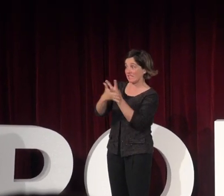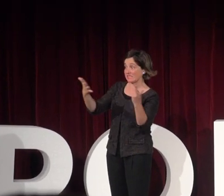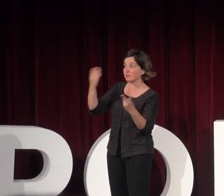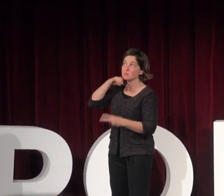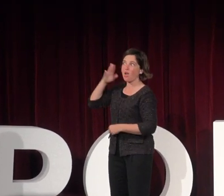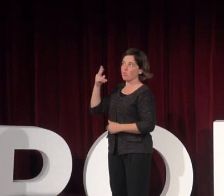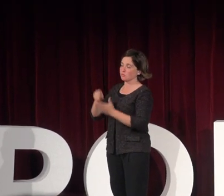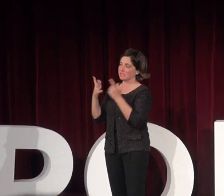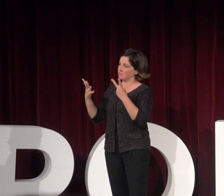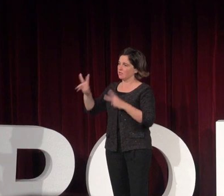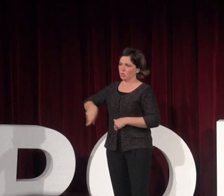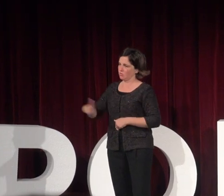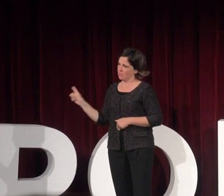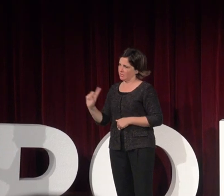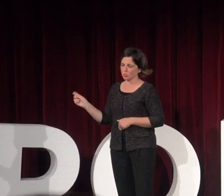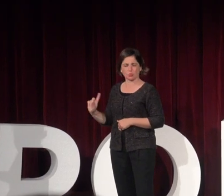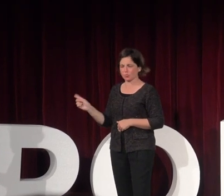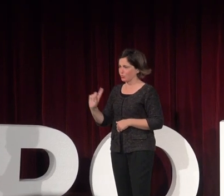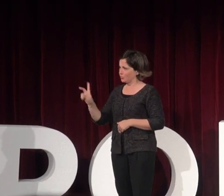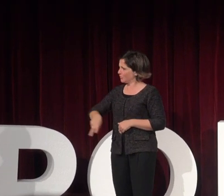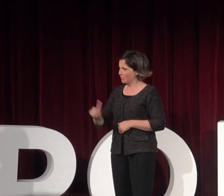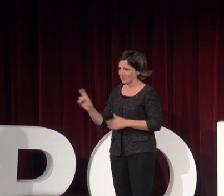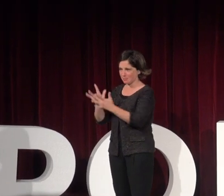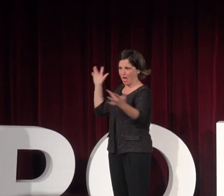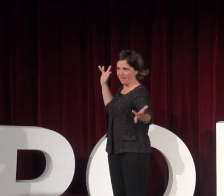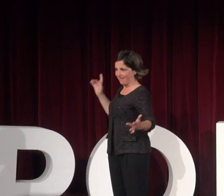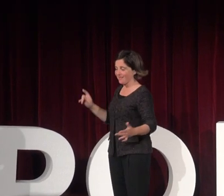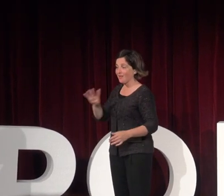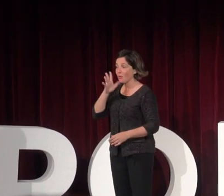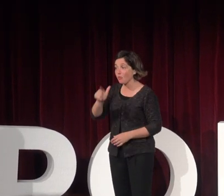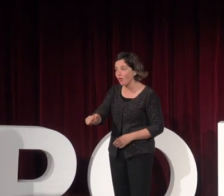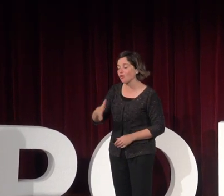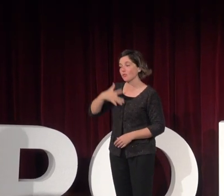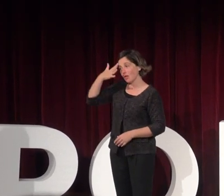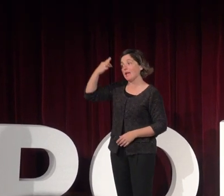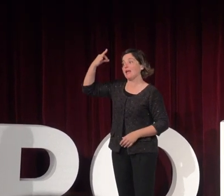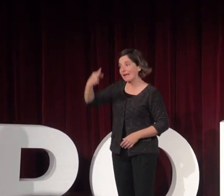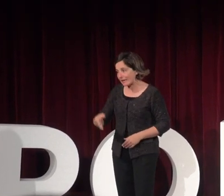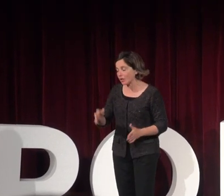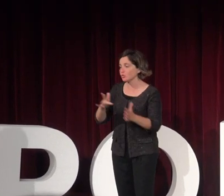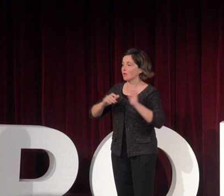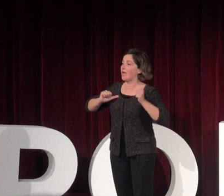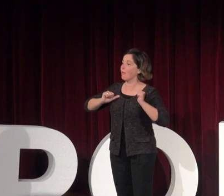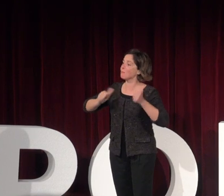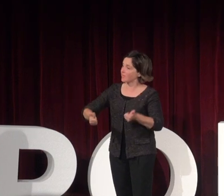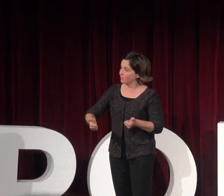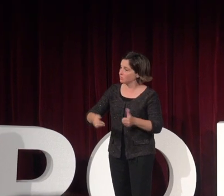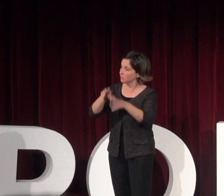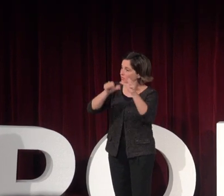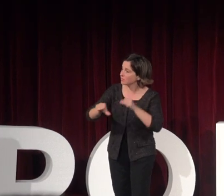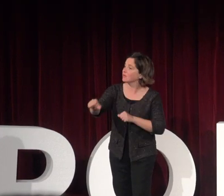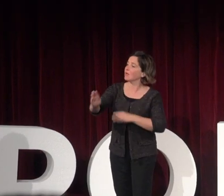de 2007, desde luego que no. Y por eso creo que estamos sentando las bases para